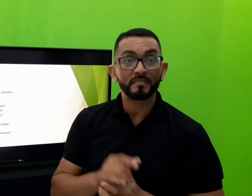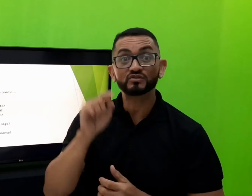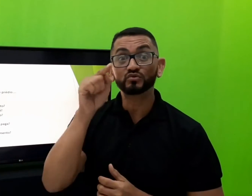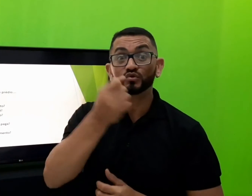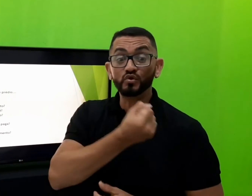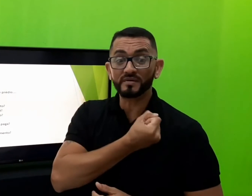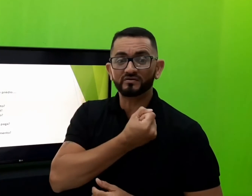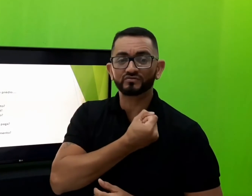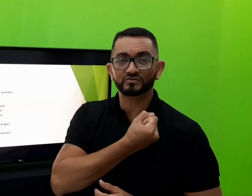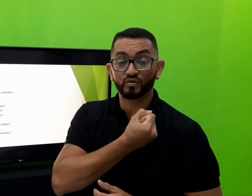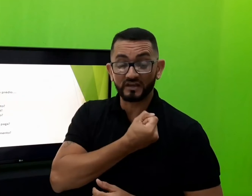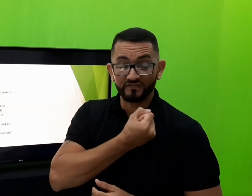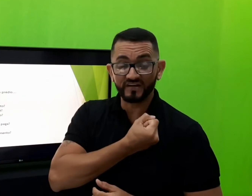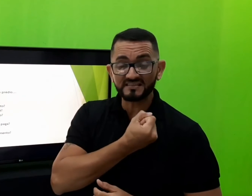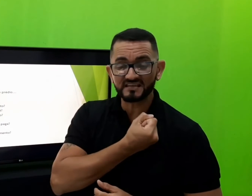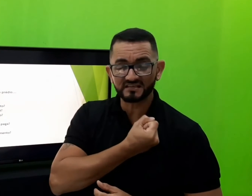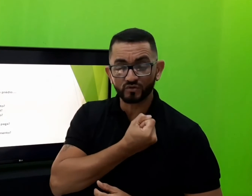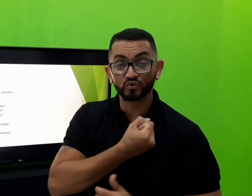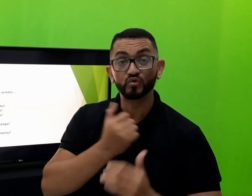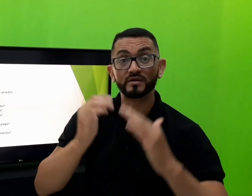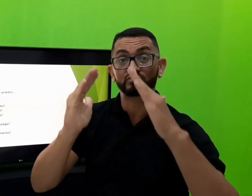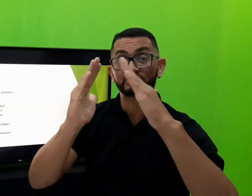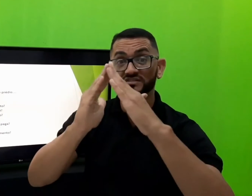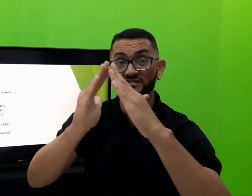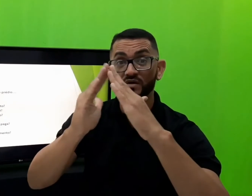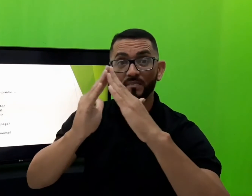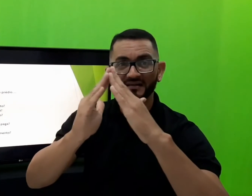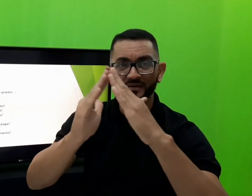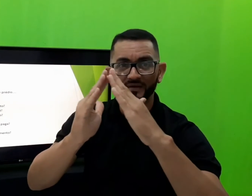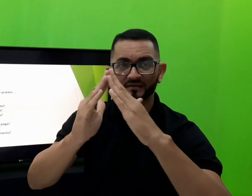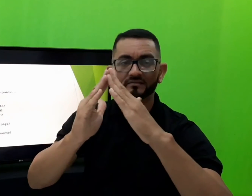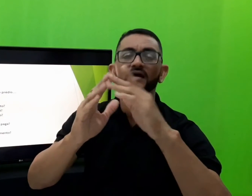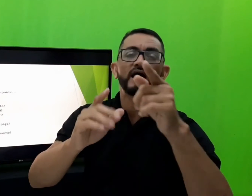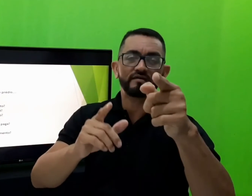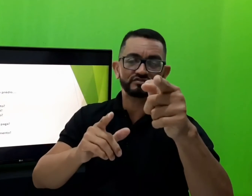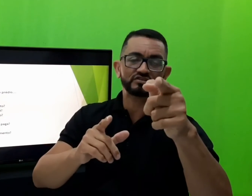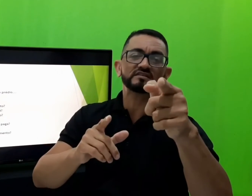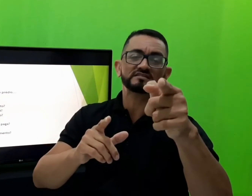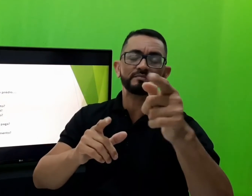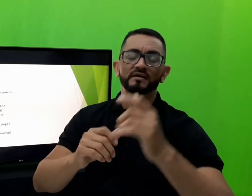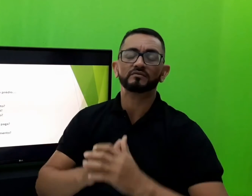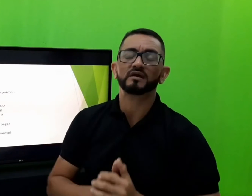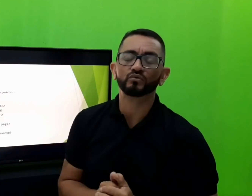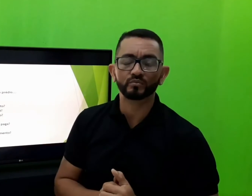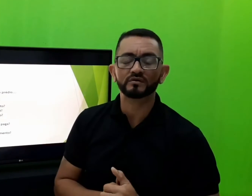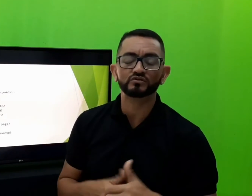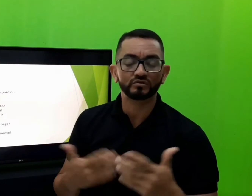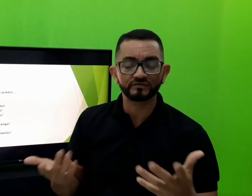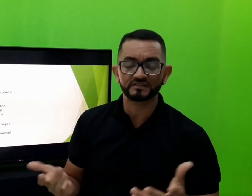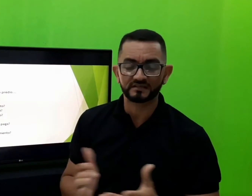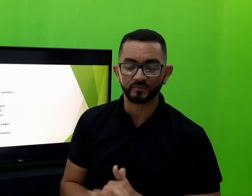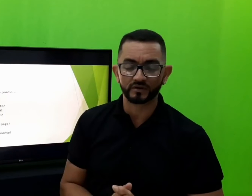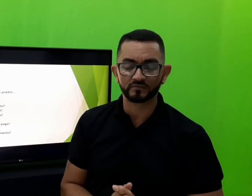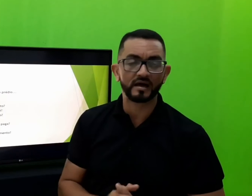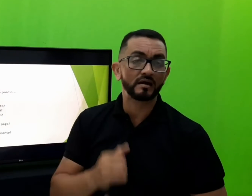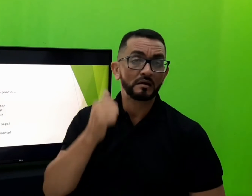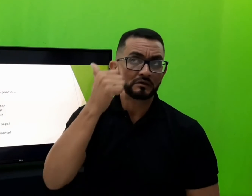Mas o número, quando ele faz isso aqui, o número do seu apartamento, aí você já está sabendo que é o número de onde você está morando lá, que